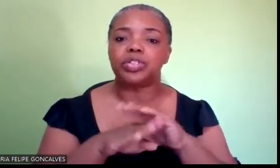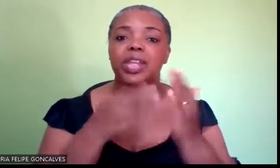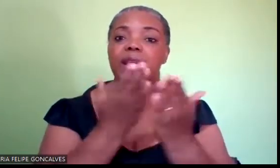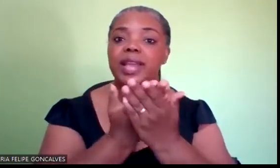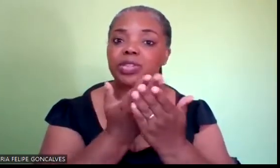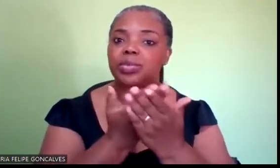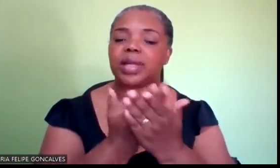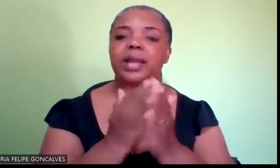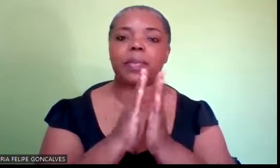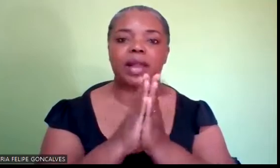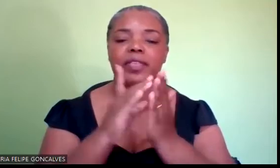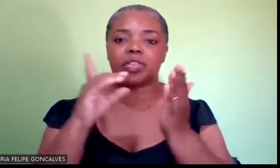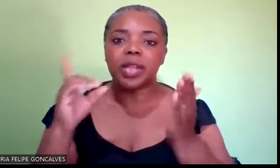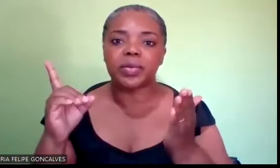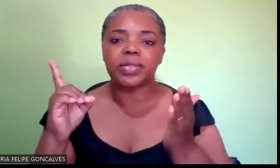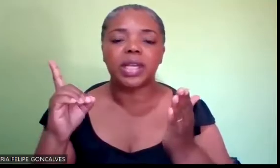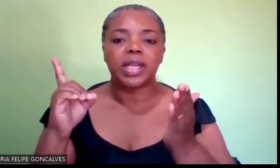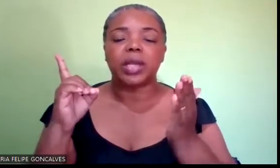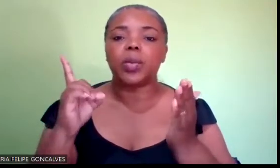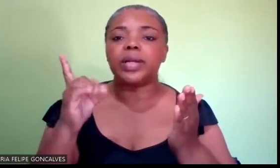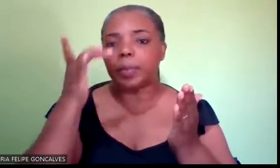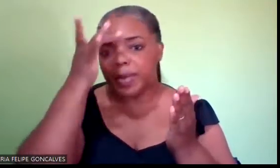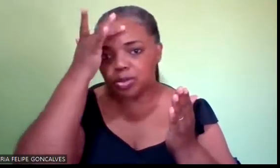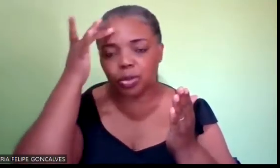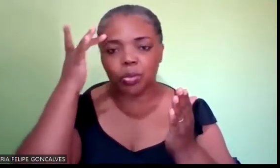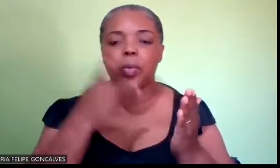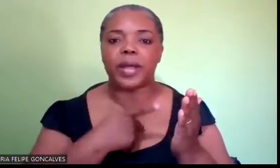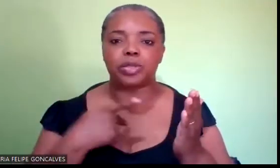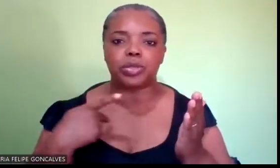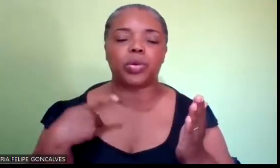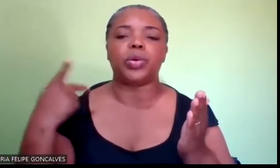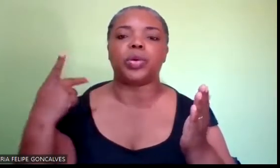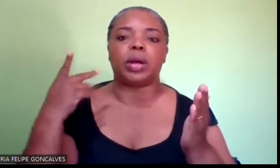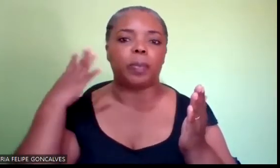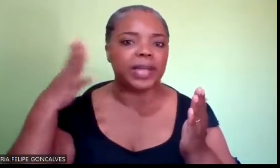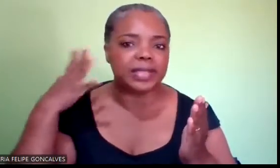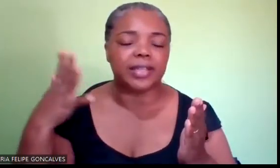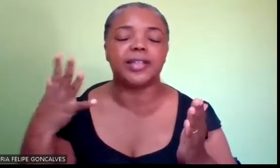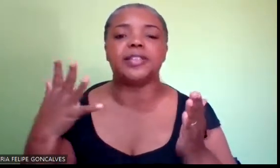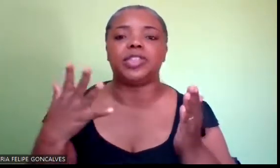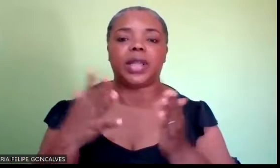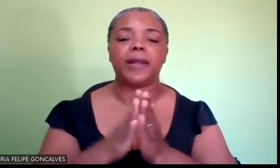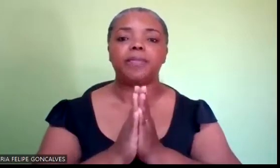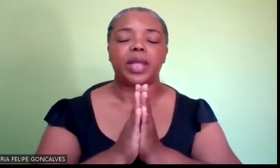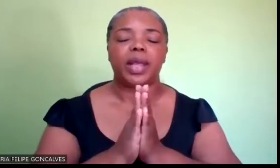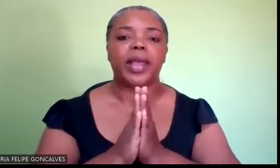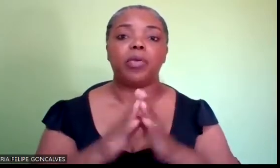de estudar a palavra de Deus, que quando a pessoa, o pastor, ou o palestrante, né, o que